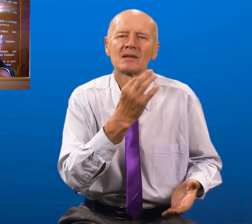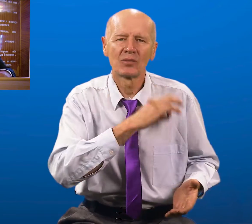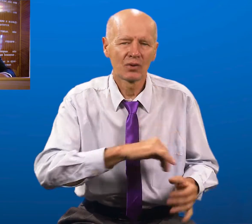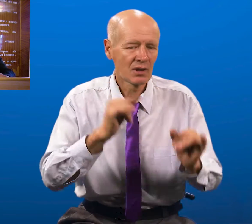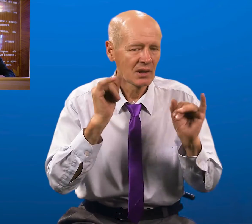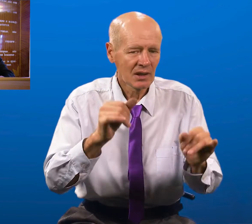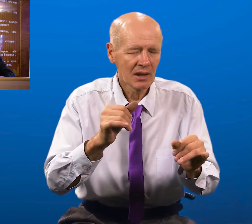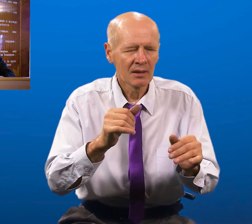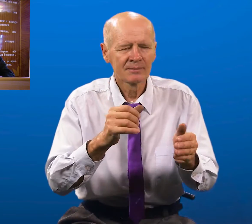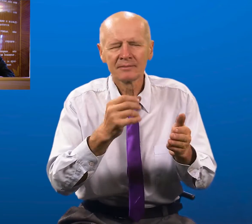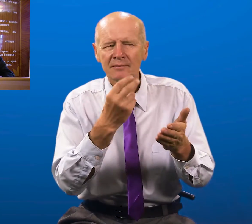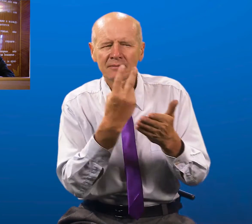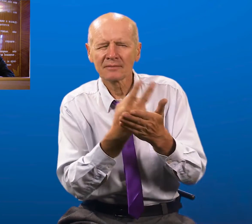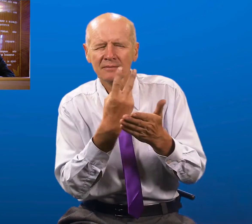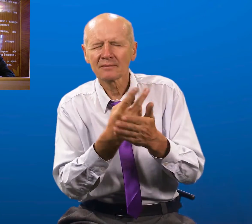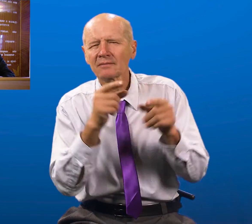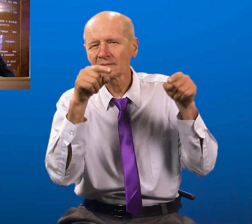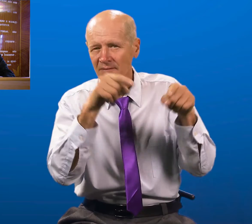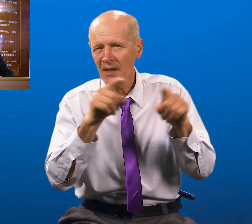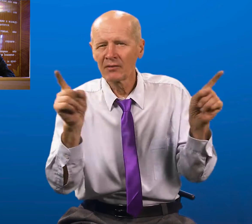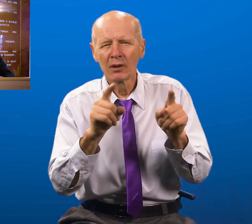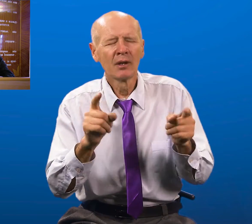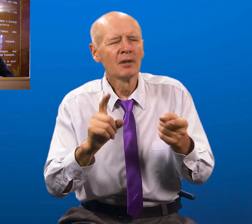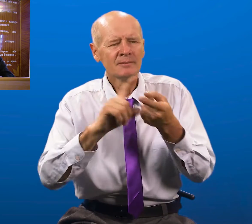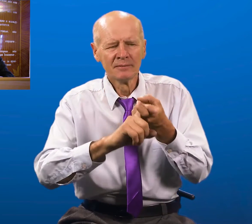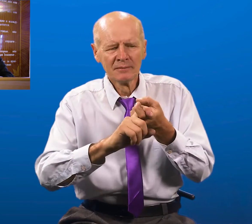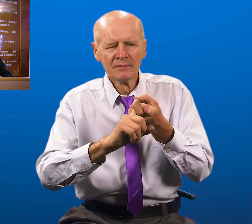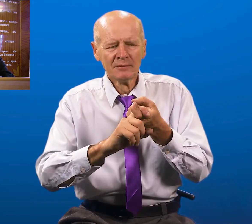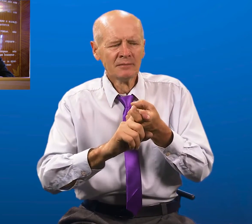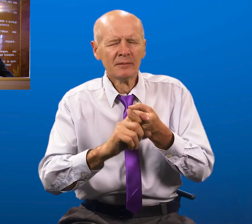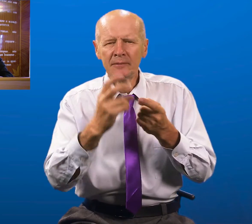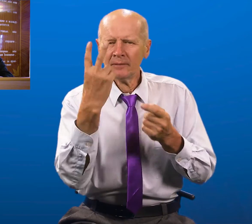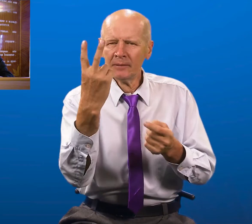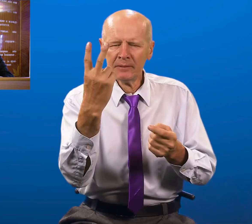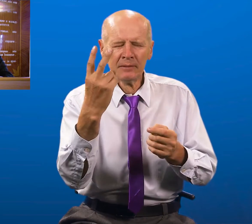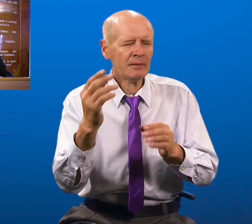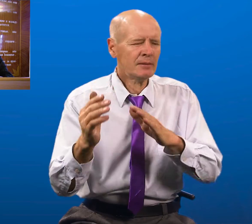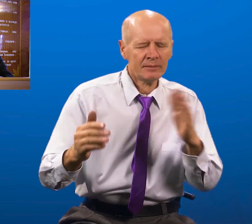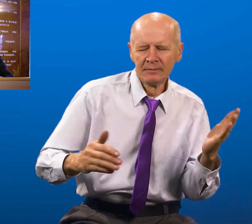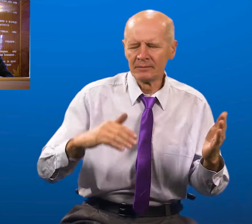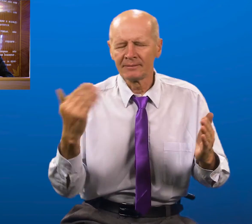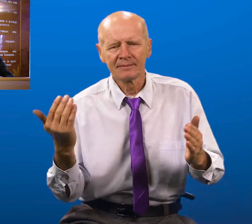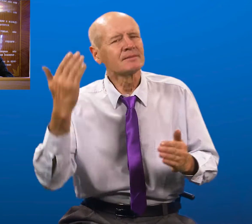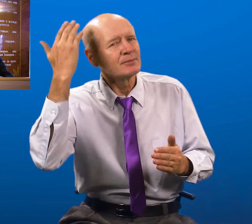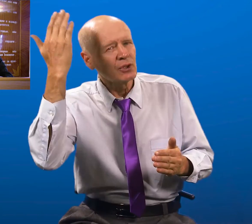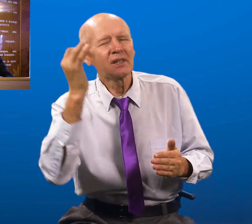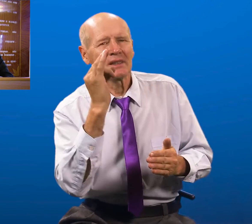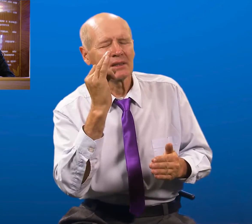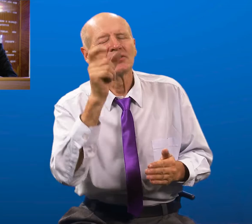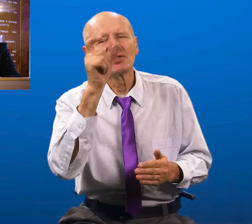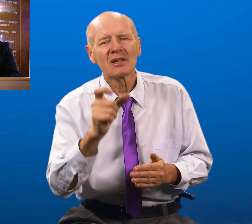используется для обозначения того, что связывает две стороны, а именно Бога и